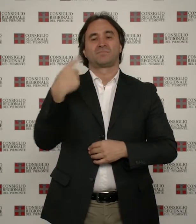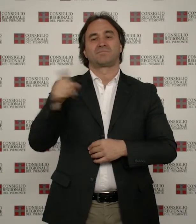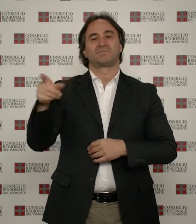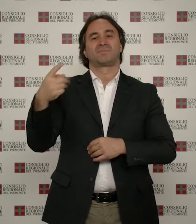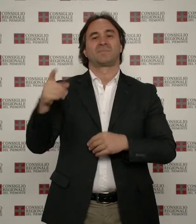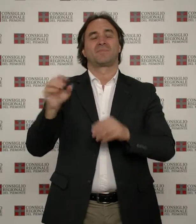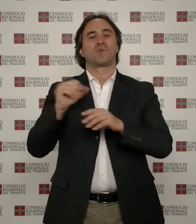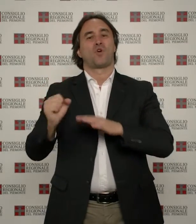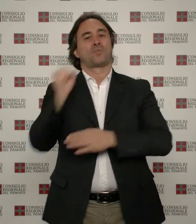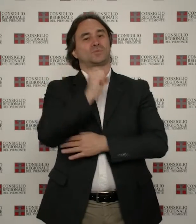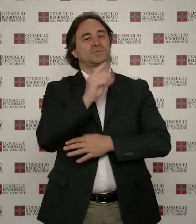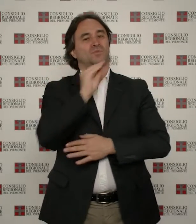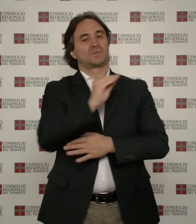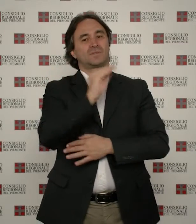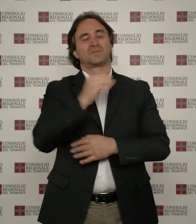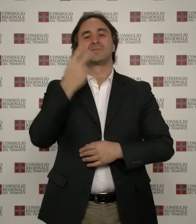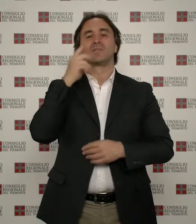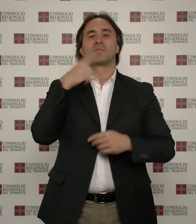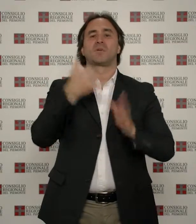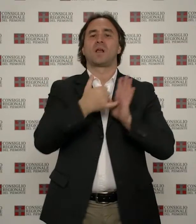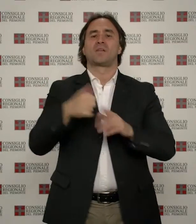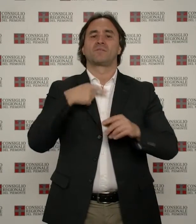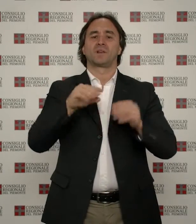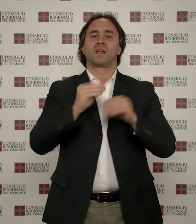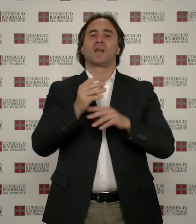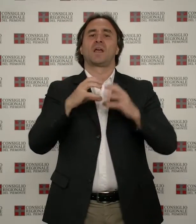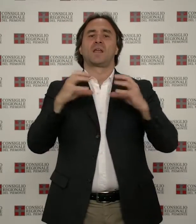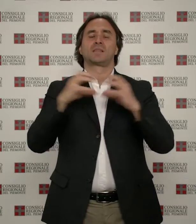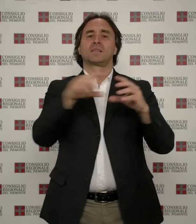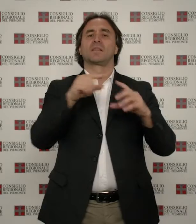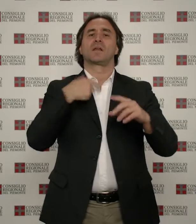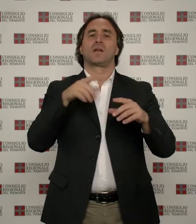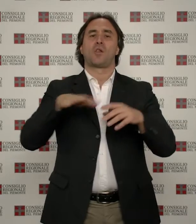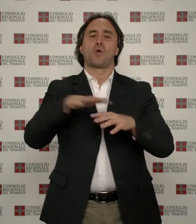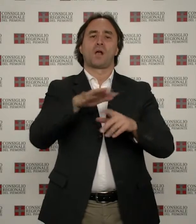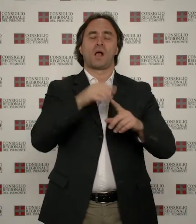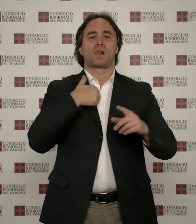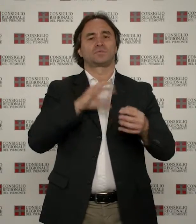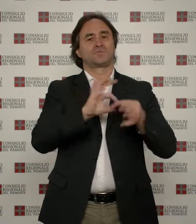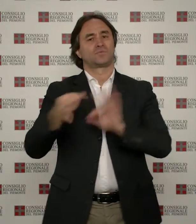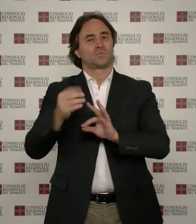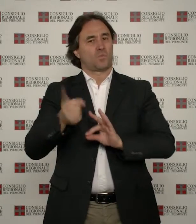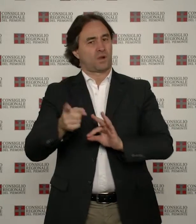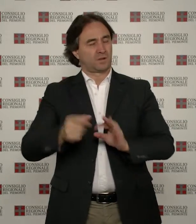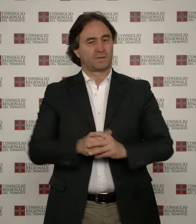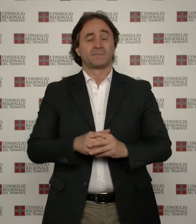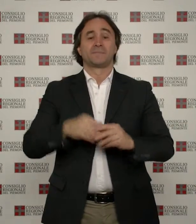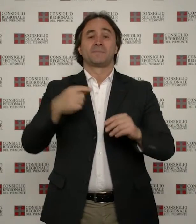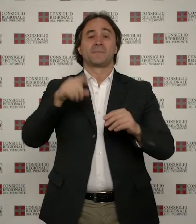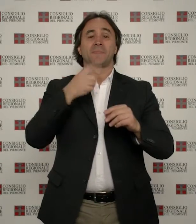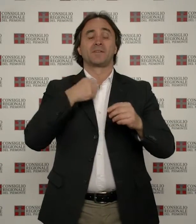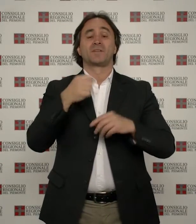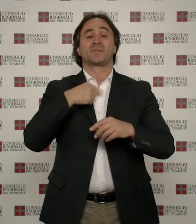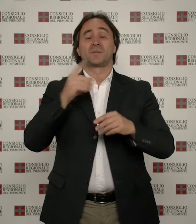opposizioni sulle ricadute del provvedimento nazionale sugli enti locali. Alla comunicazione è seguito un ampio dibattito con intervento delle forze